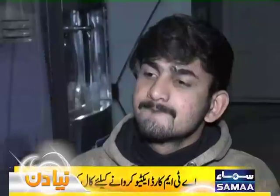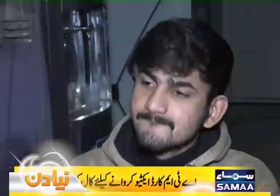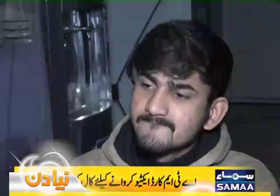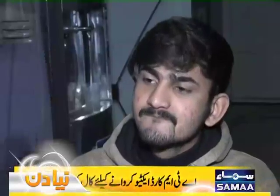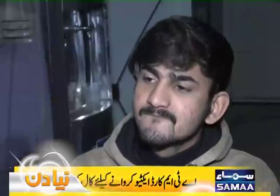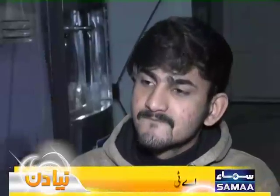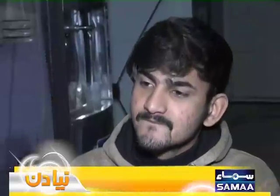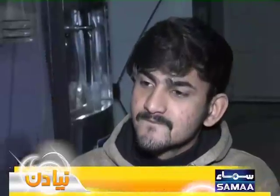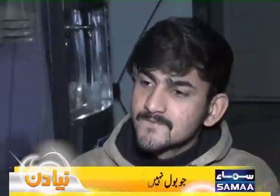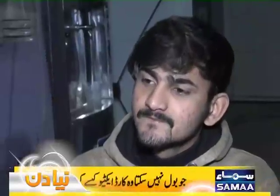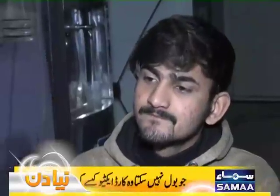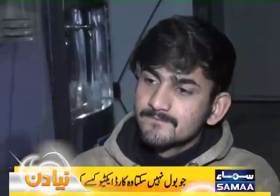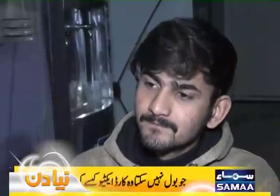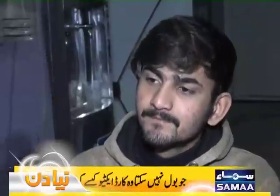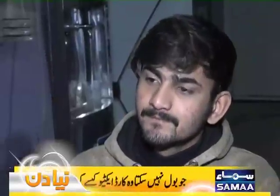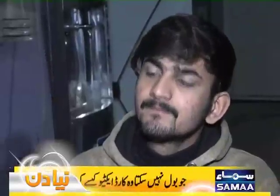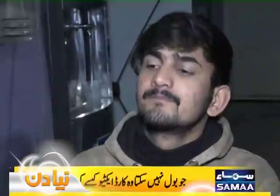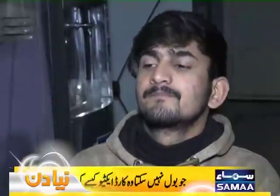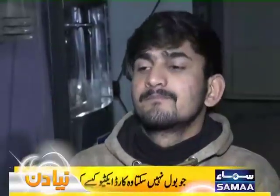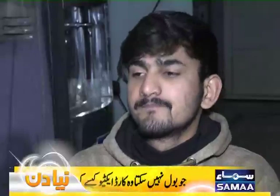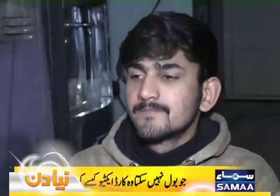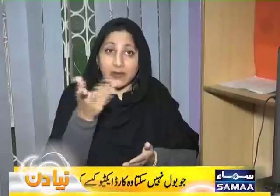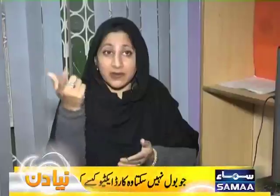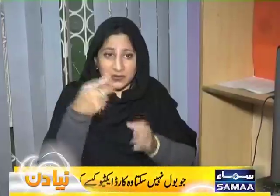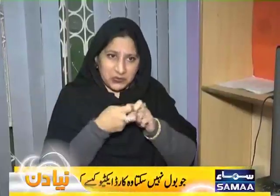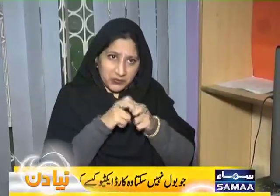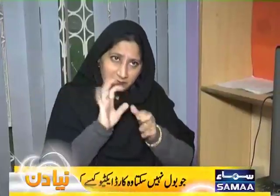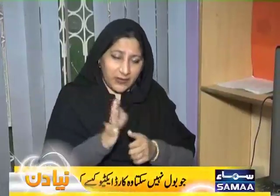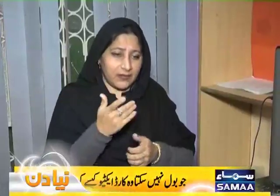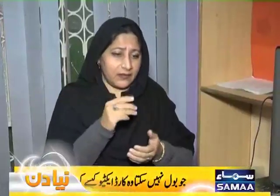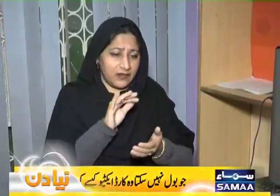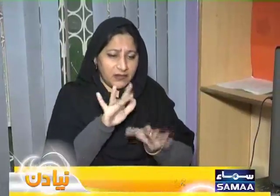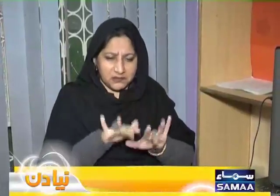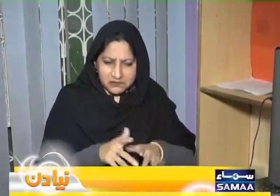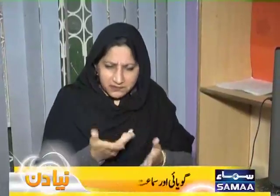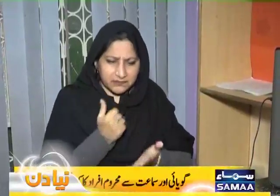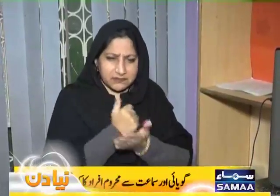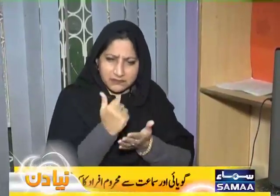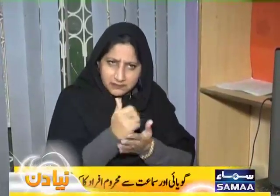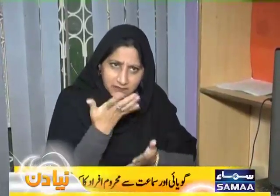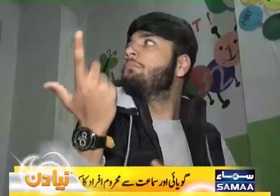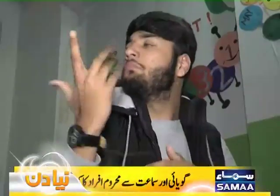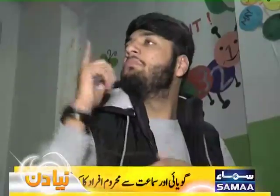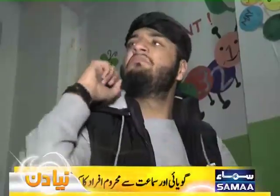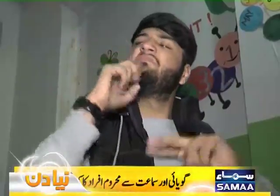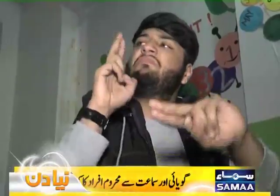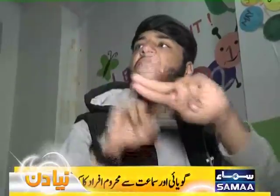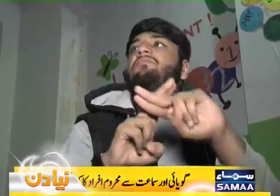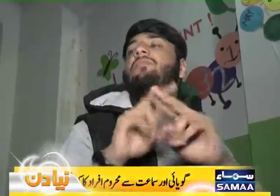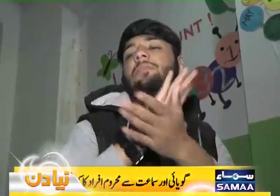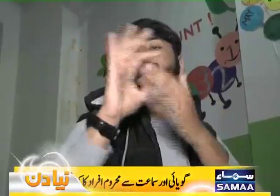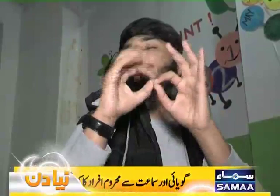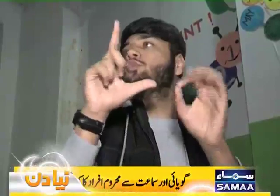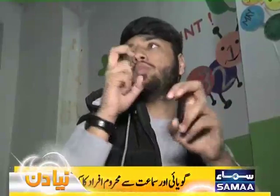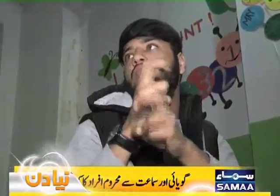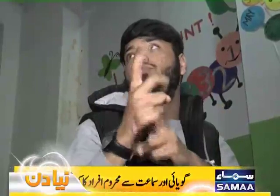पड़ा। इरफान के बोलने को अगर बैंक समझने से कासिर है तो क्या इसका एटीएम कभी भी नहीं बनेगा? मोहसिन, इरफान